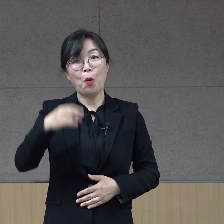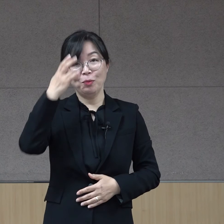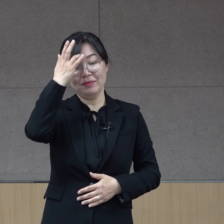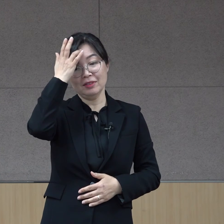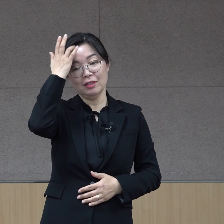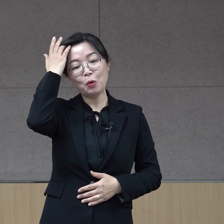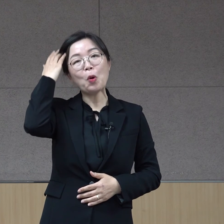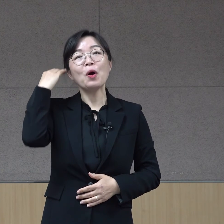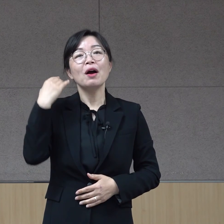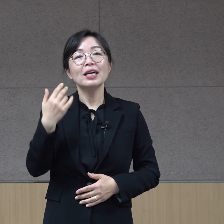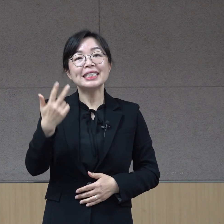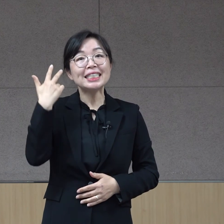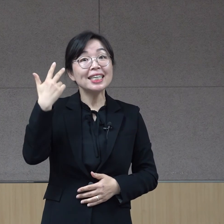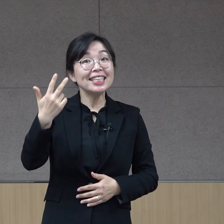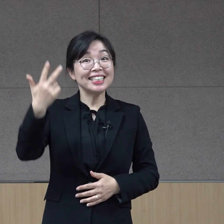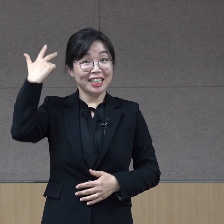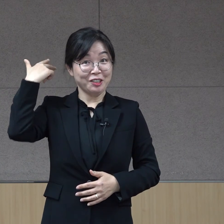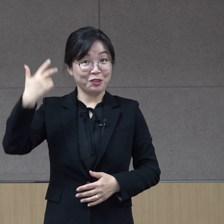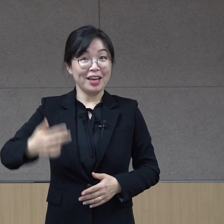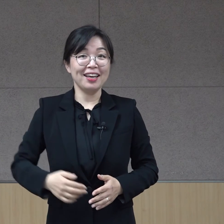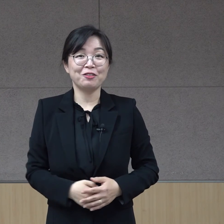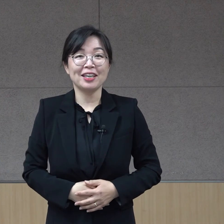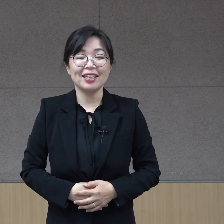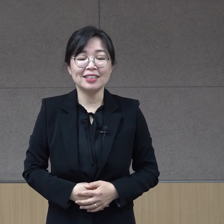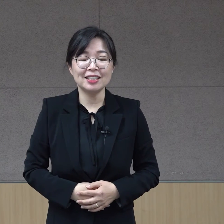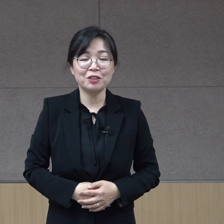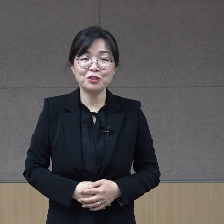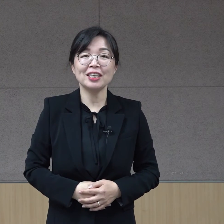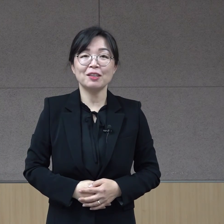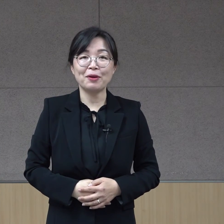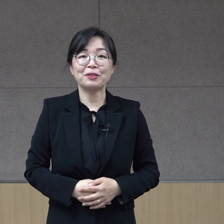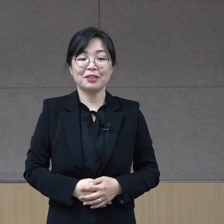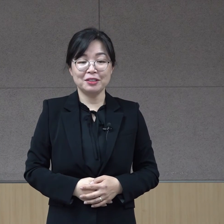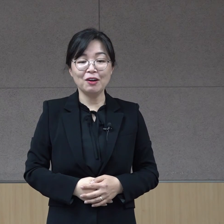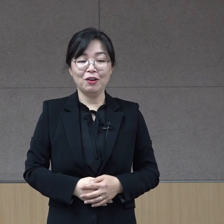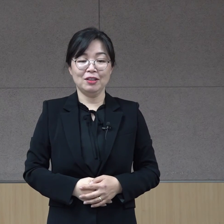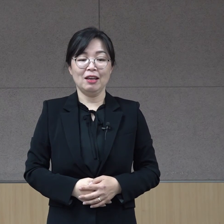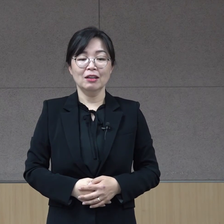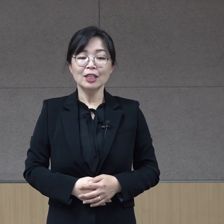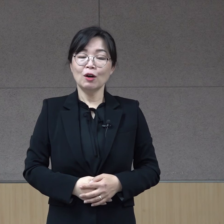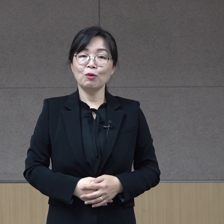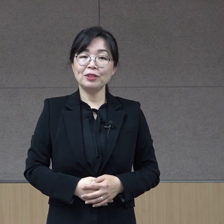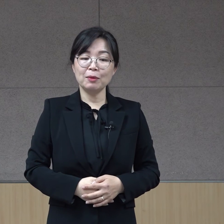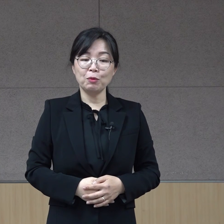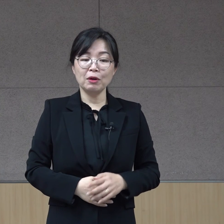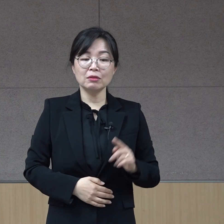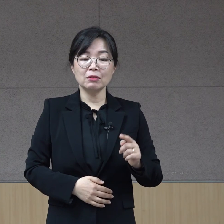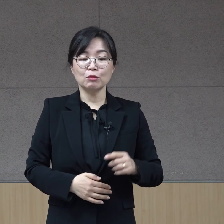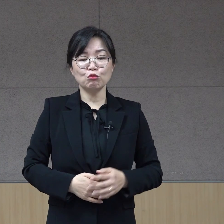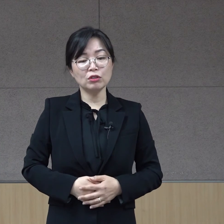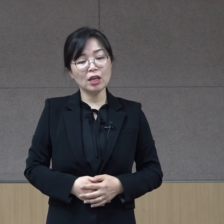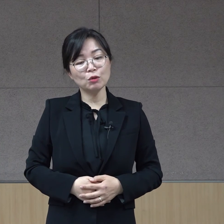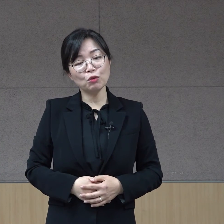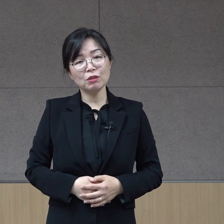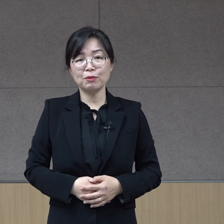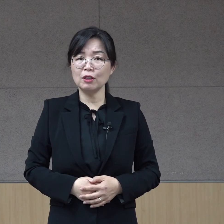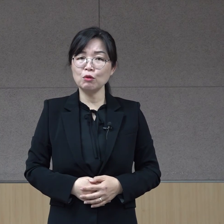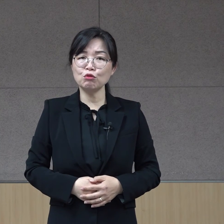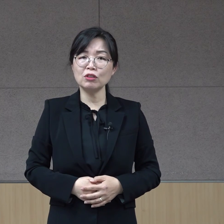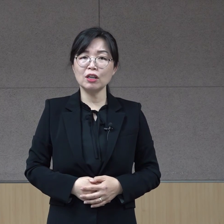모음, 그리고 지난주에 우리가 지 숫자를 배웠었죠. 네. 밑에 보면은 우세손,